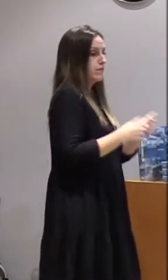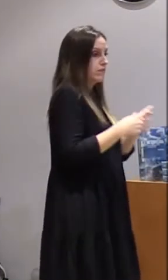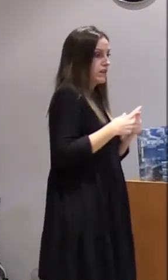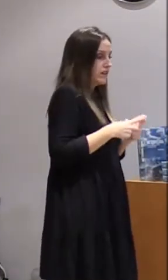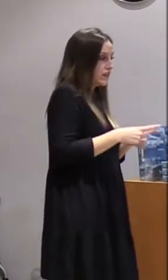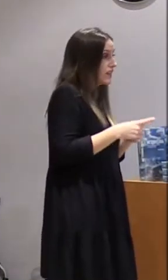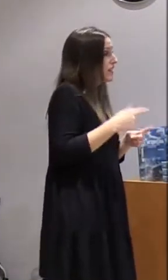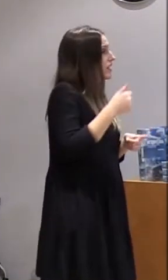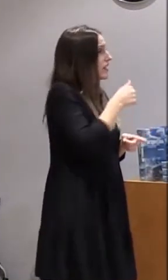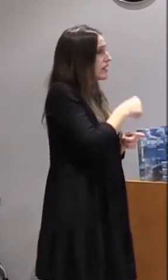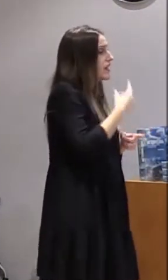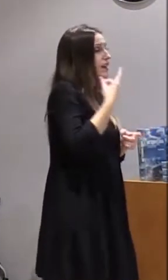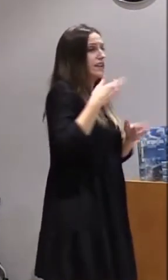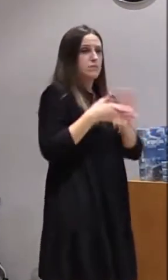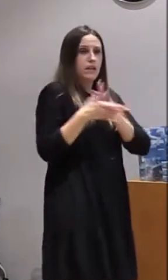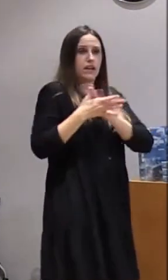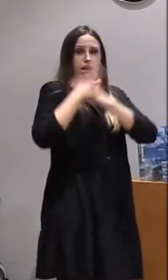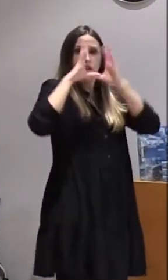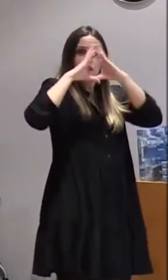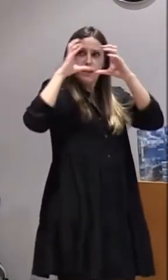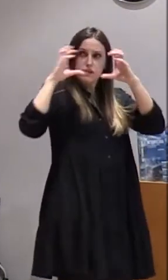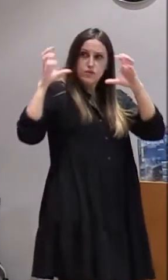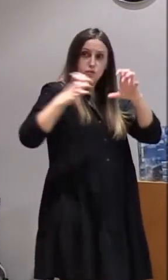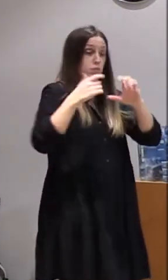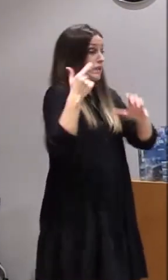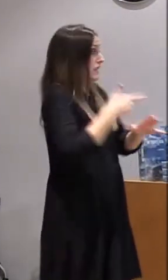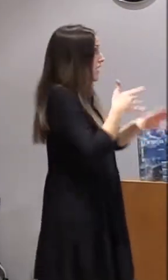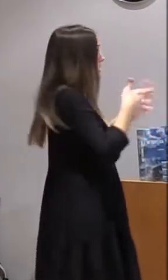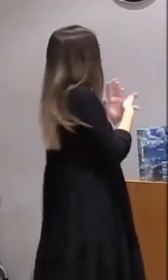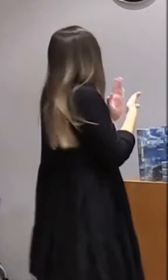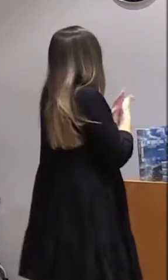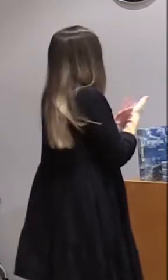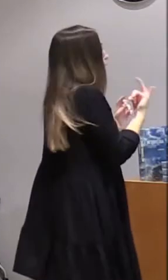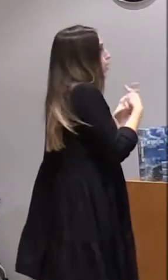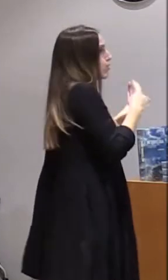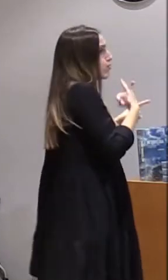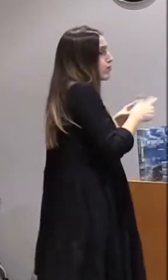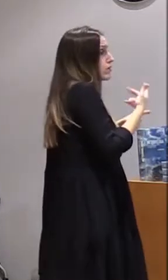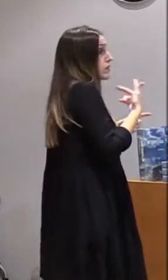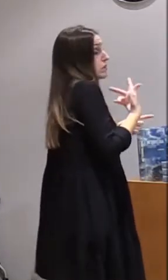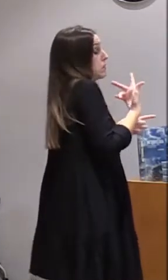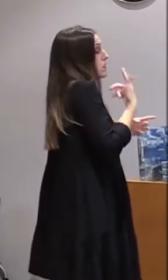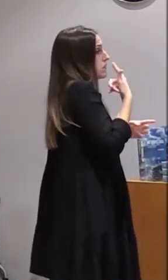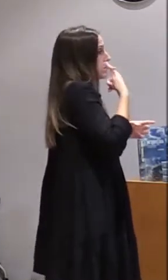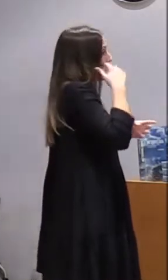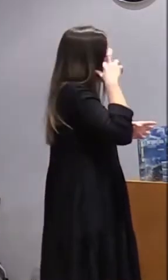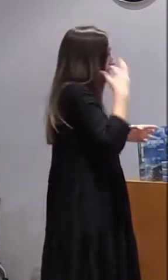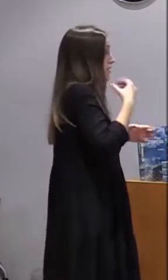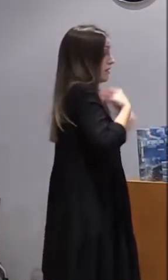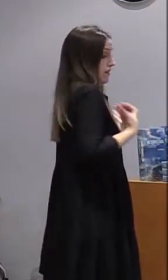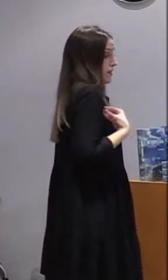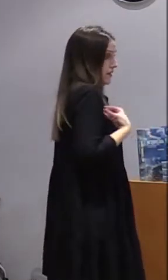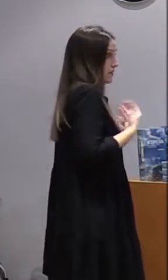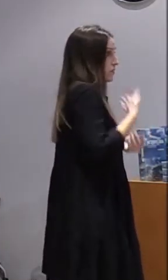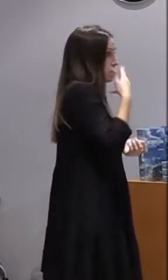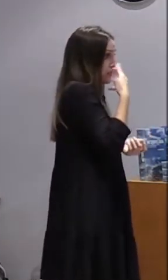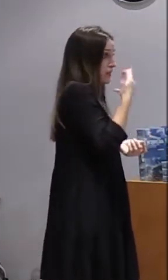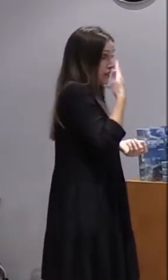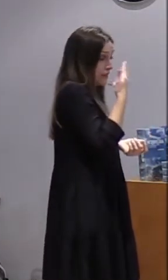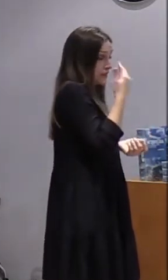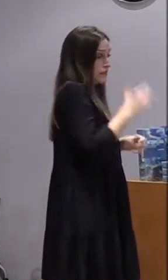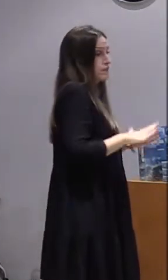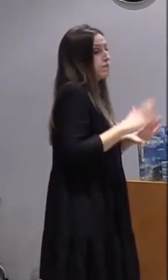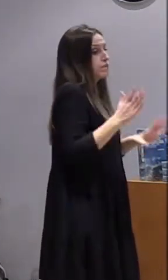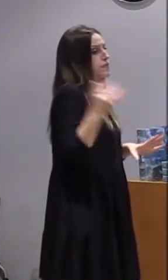Howard le contara cosas de las nubes y Goethe también le contara sus experiencias vitales, que eran muy, muy interesantes, ¿no? Goethe